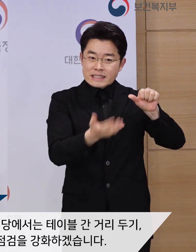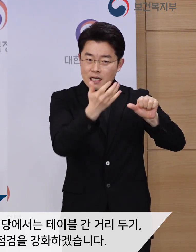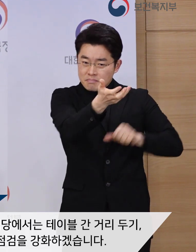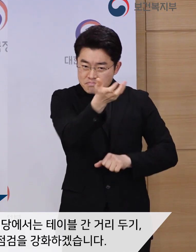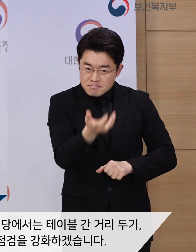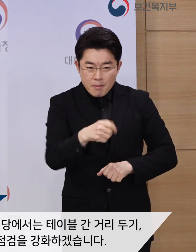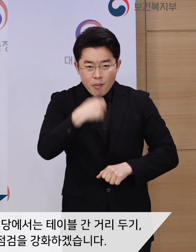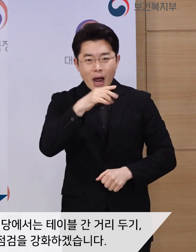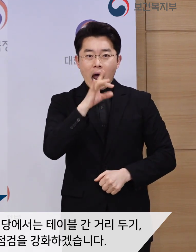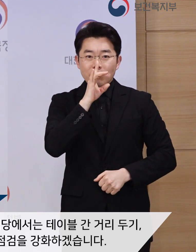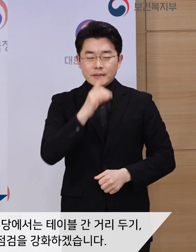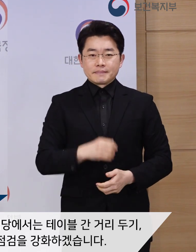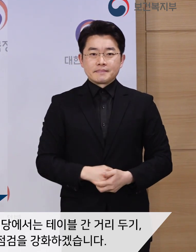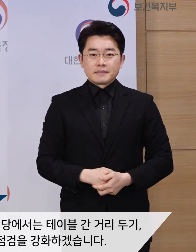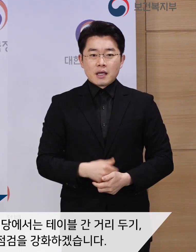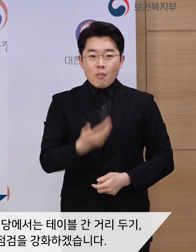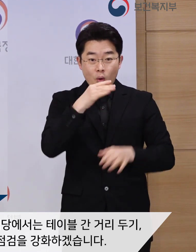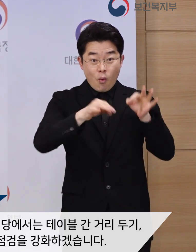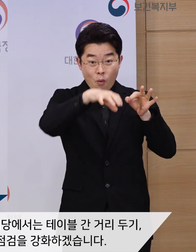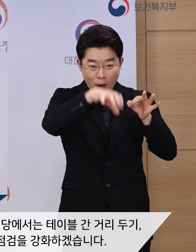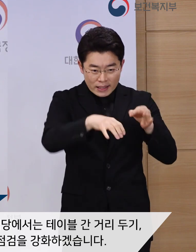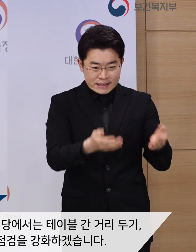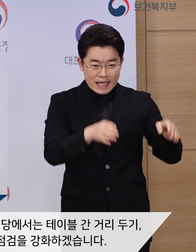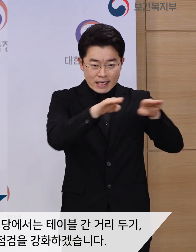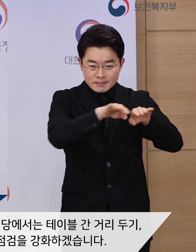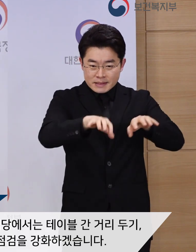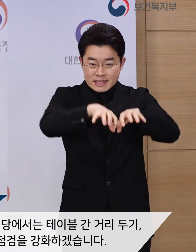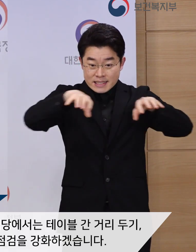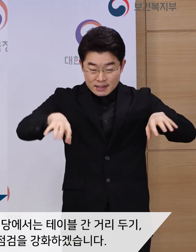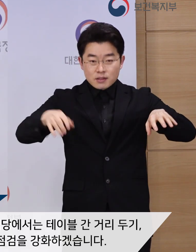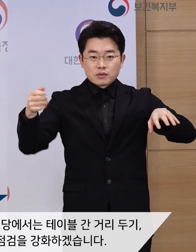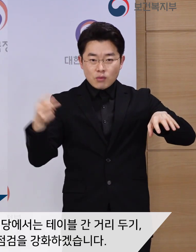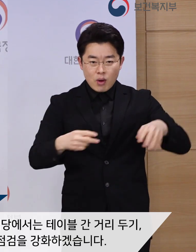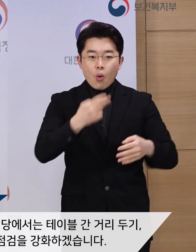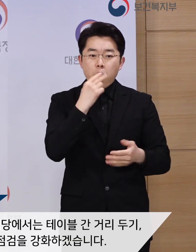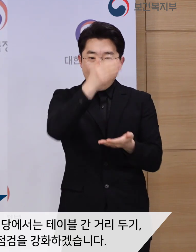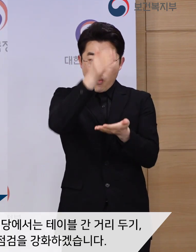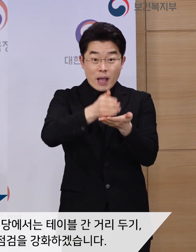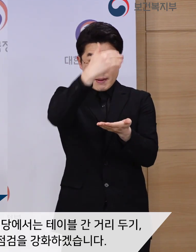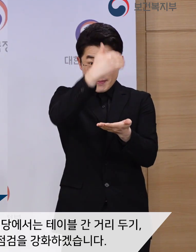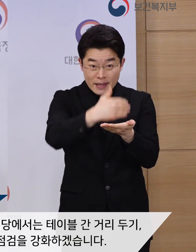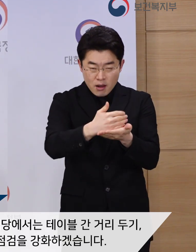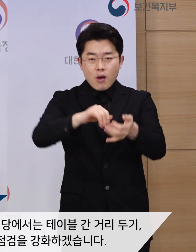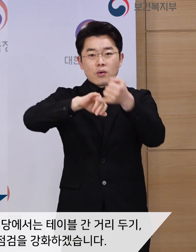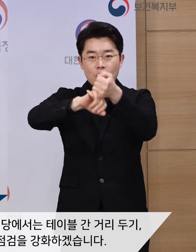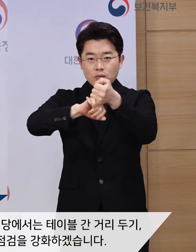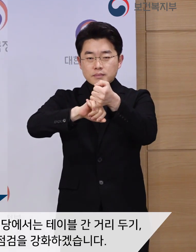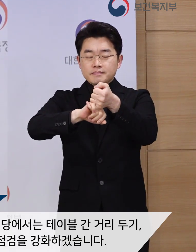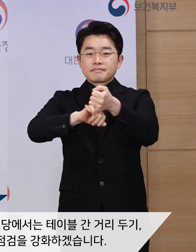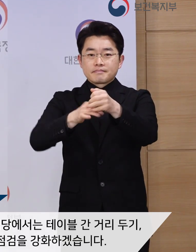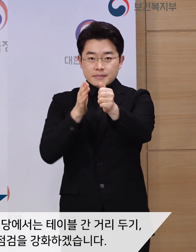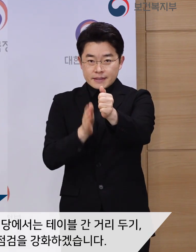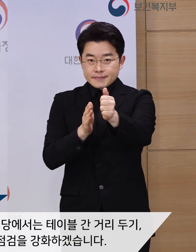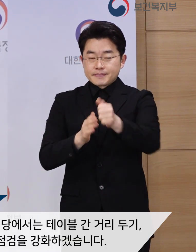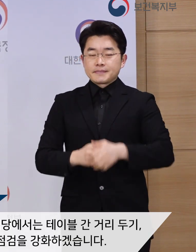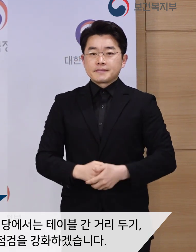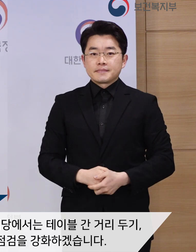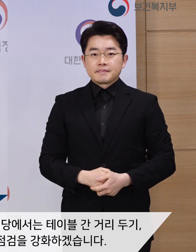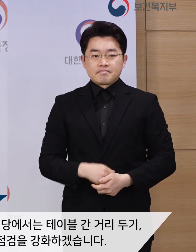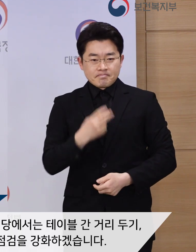식당에서의 식사 모임도 포함됩니다. 식당에서는 테이블 간 거리 두기, 칸막이 설치 등 수칙도